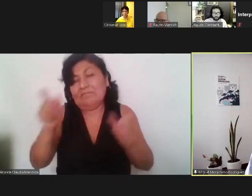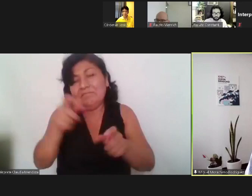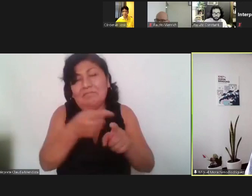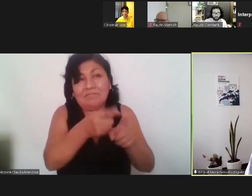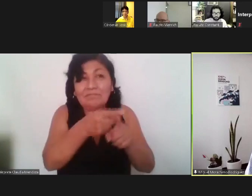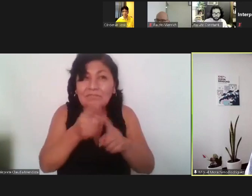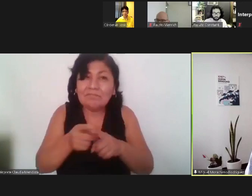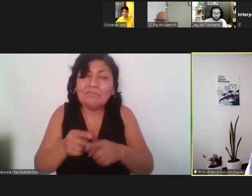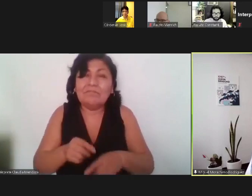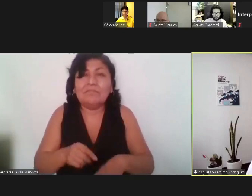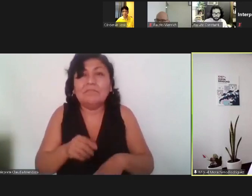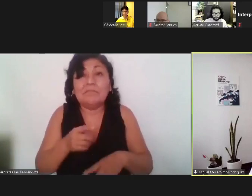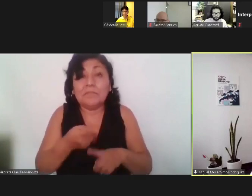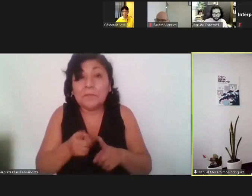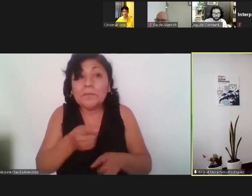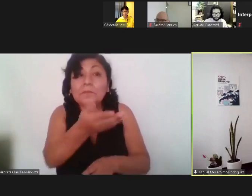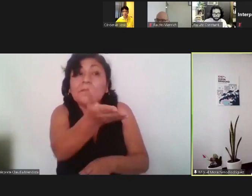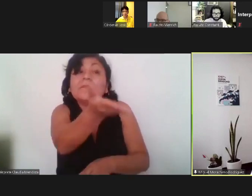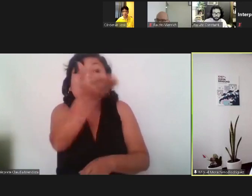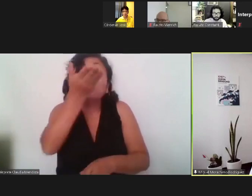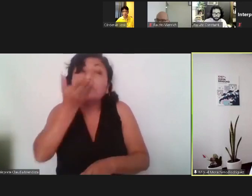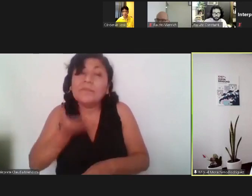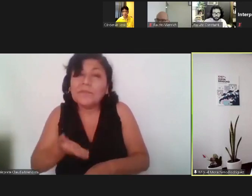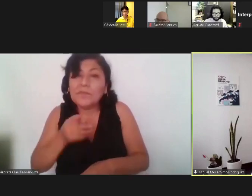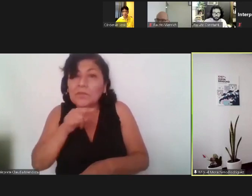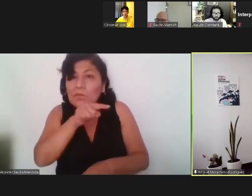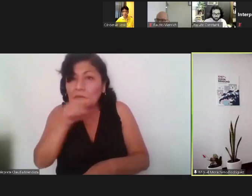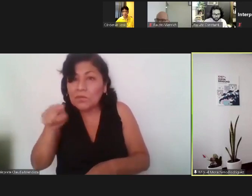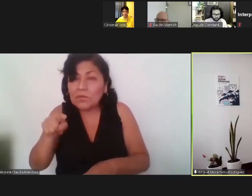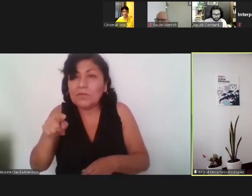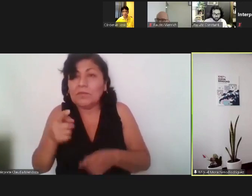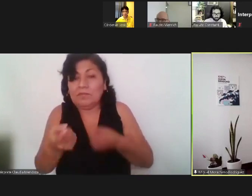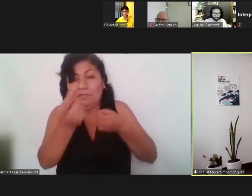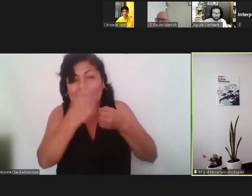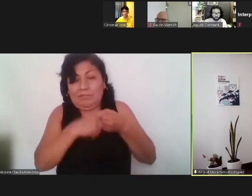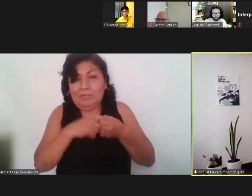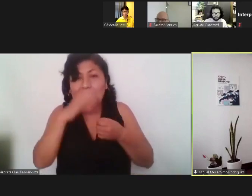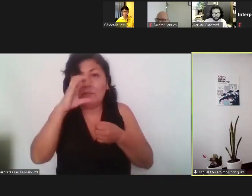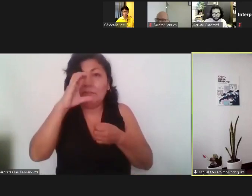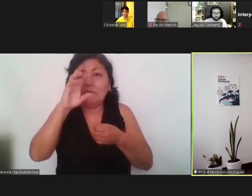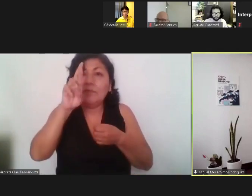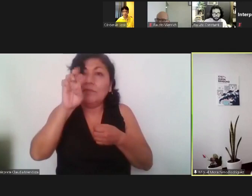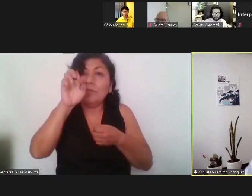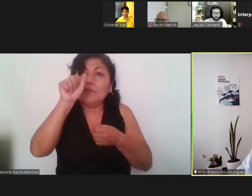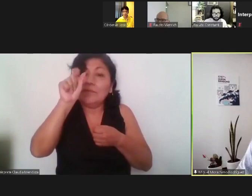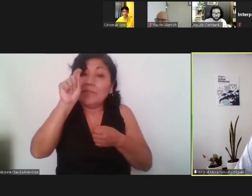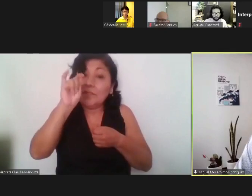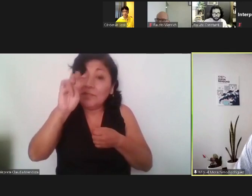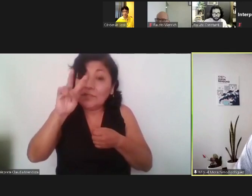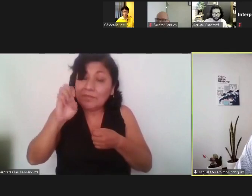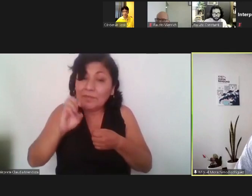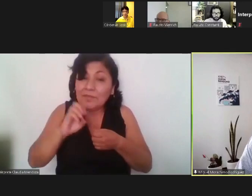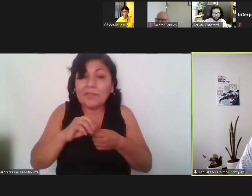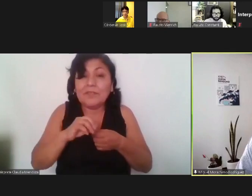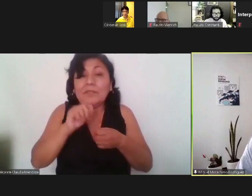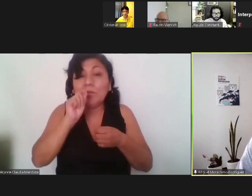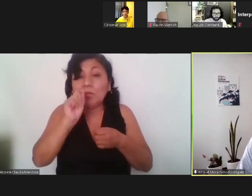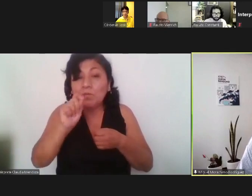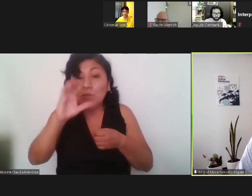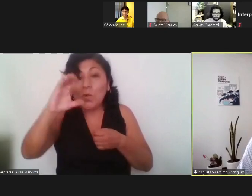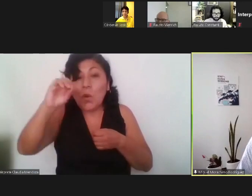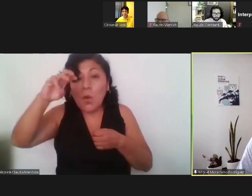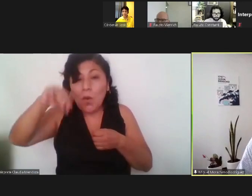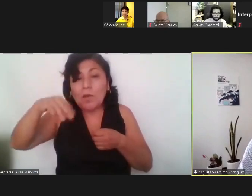los invito también a que se acerquen a la comunidad de Creative Commons Perú a través de creativecommons.pe. Les he puesto el enlace en el